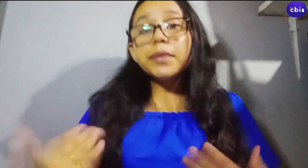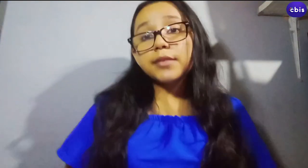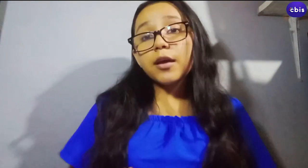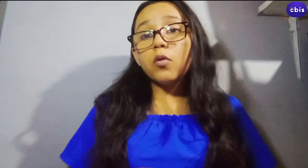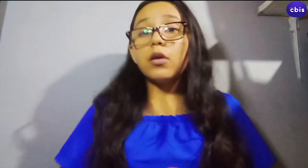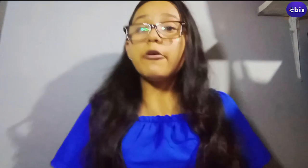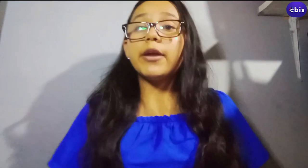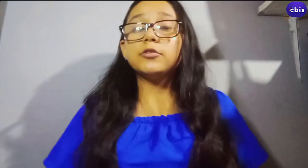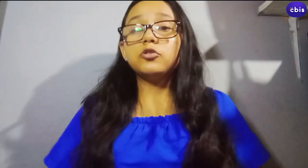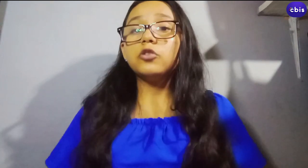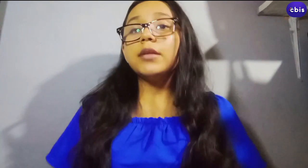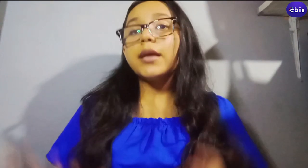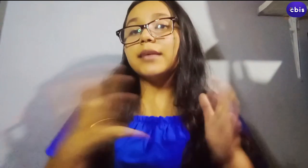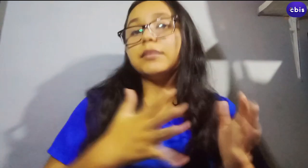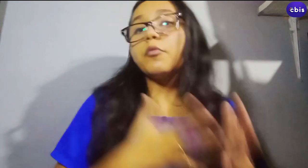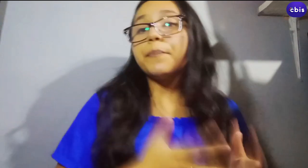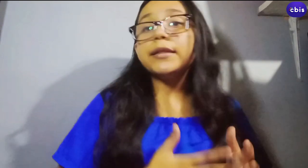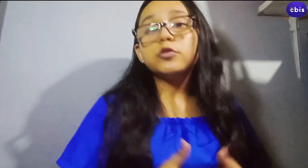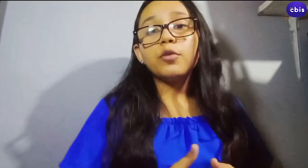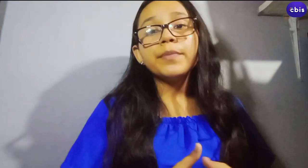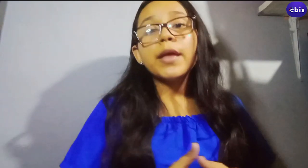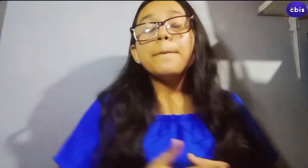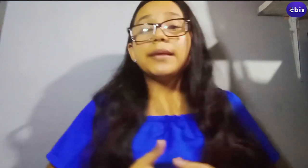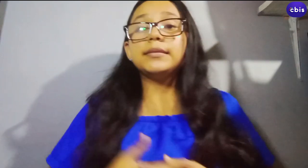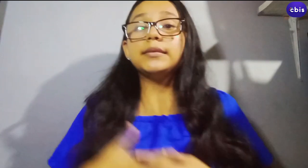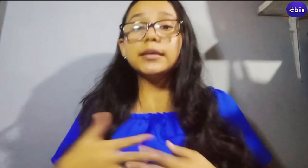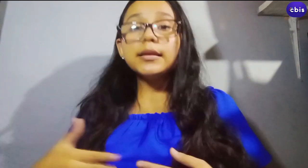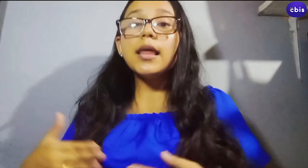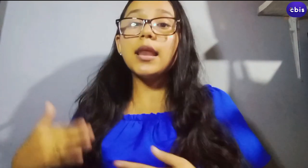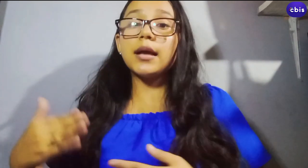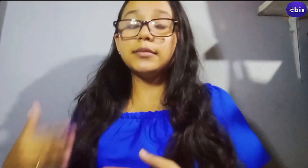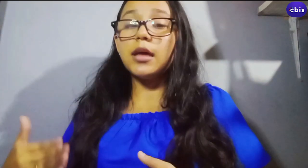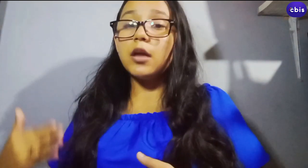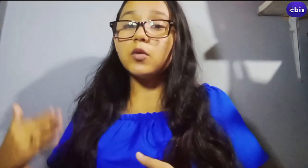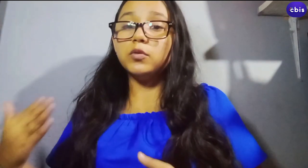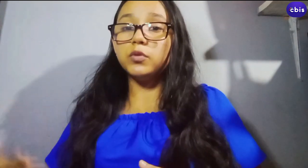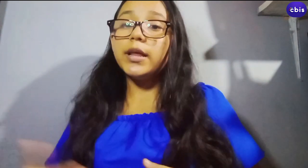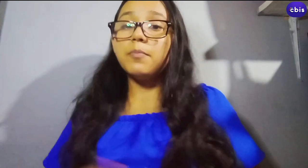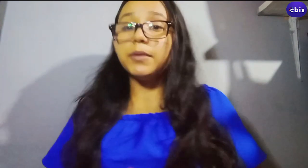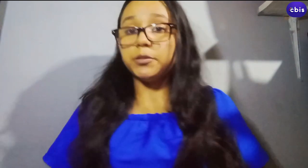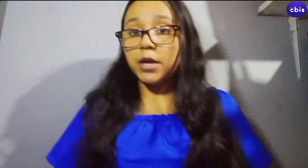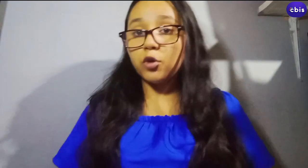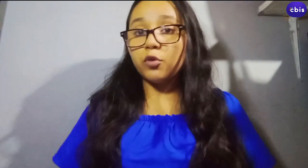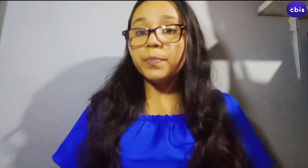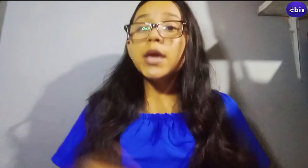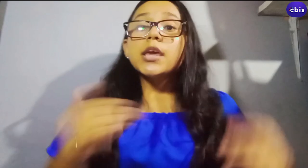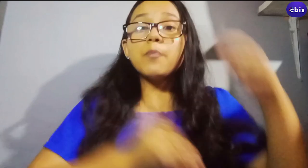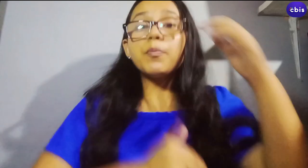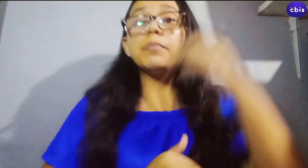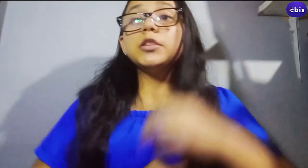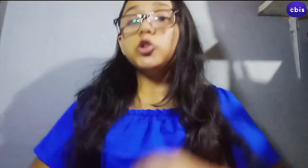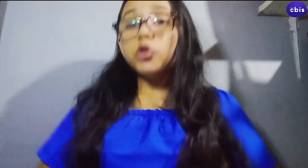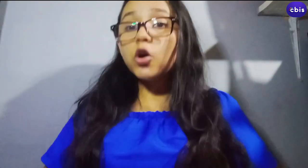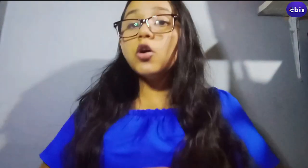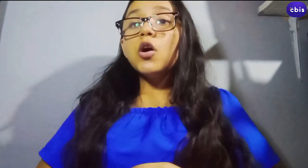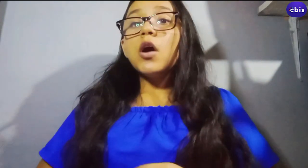Igualmente con colaboración de en ese momento presidenta de la Casa de la Cultura de Pachimalco, quien permitió a